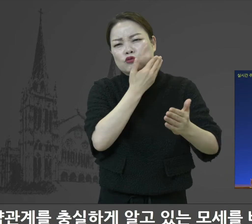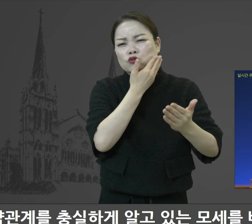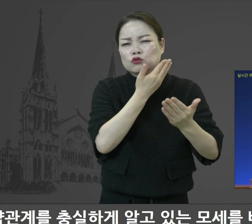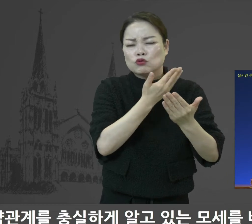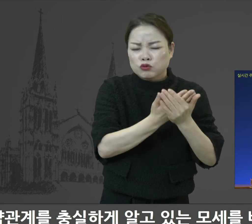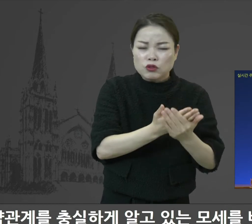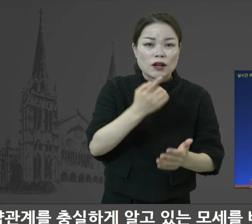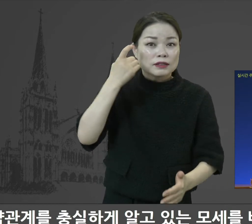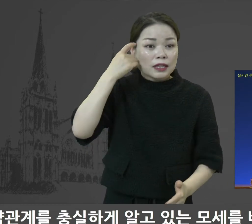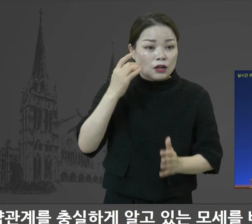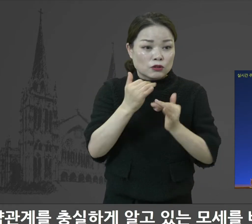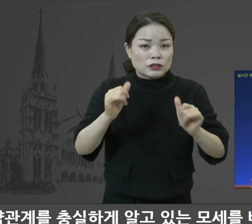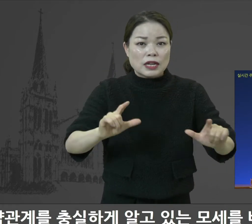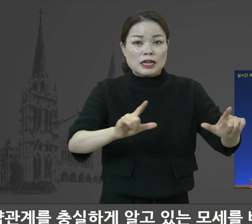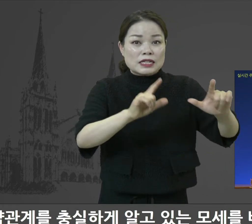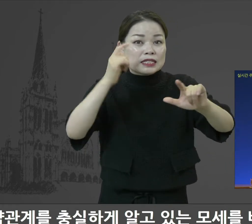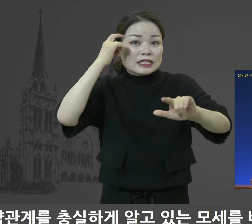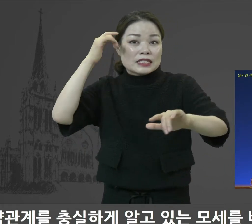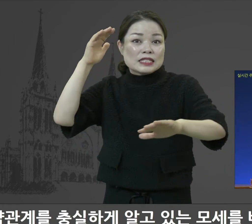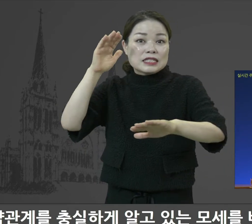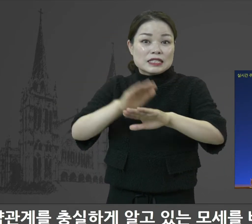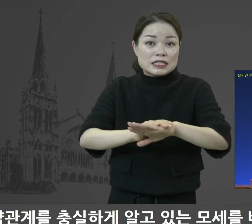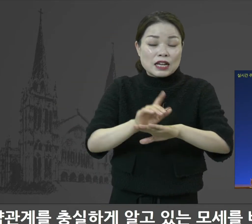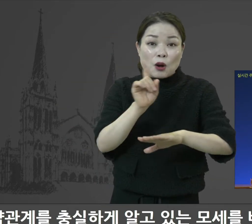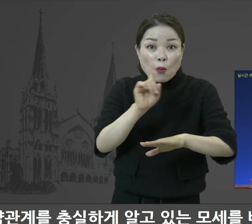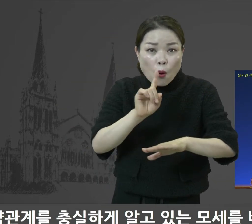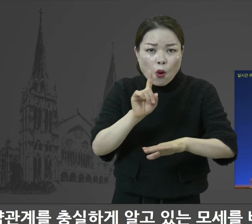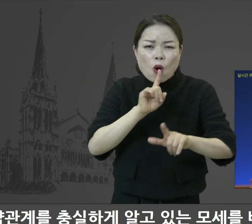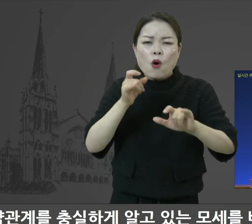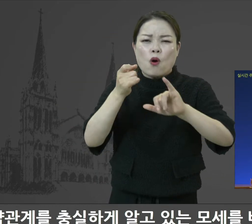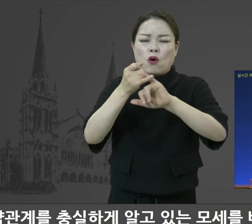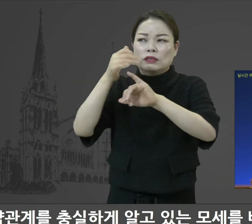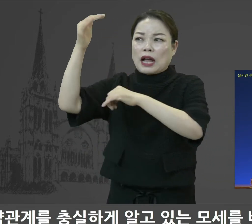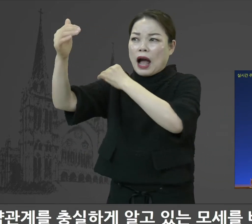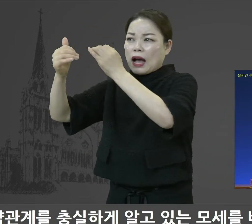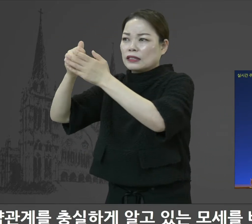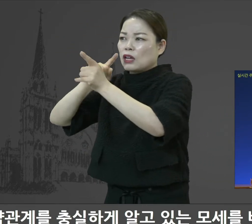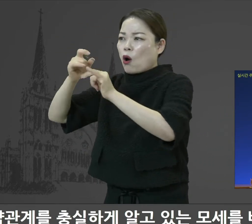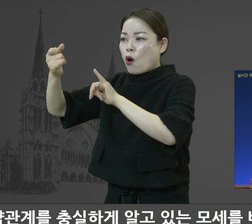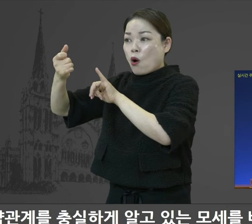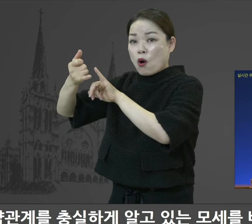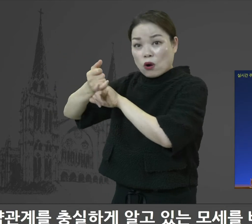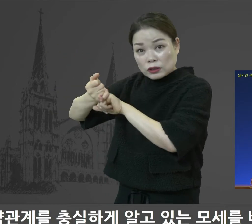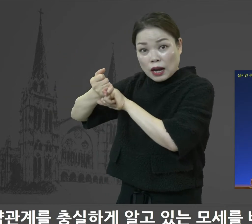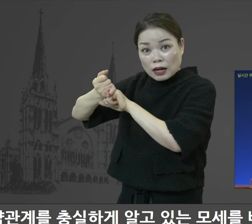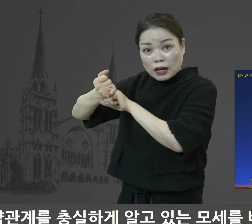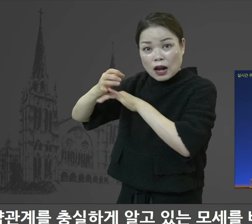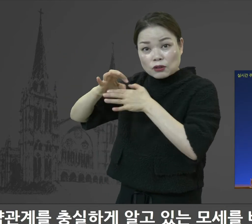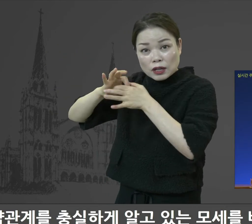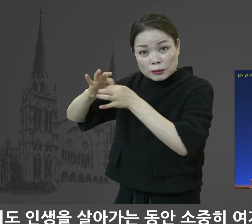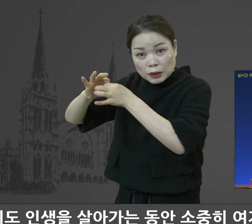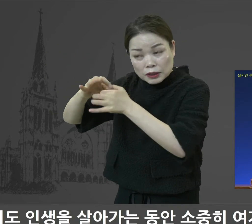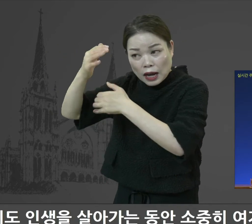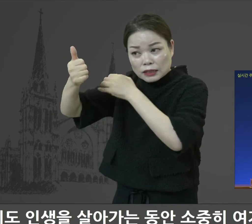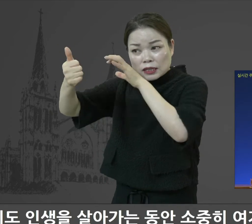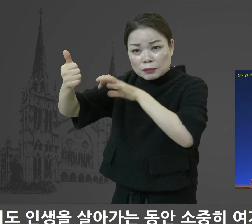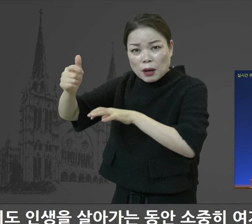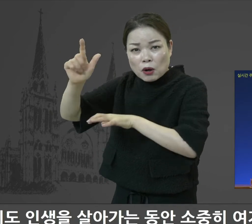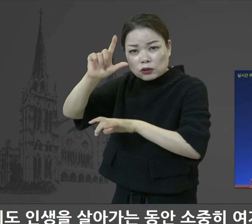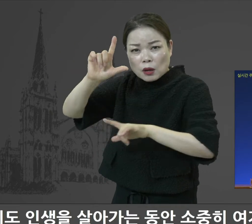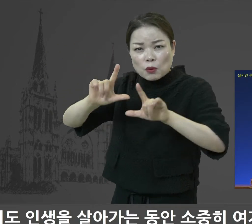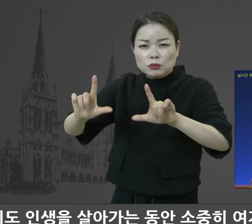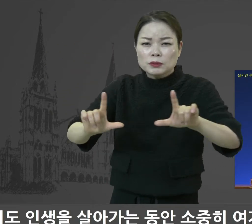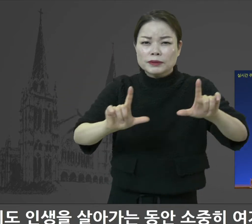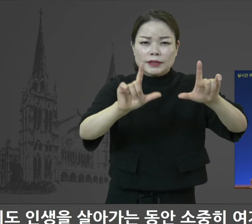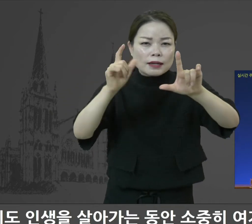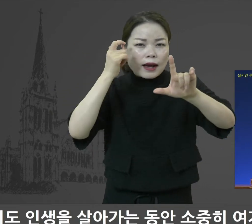여겨야 될 우리 인생의 지혜 중에 하나가 언약 관계. 언약 관계를 맺은 사람은 어떤 사람이며 하나님 앞에 어떤 모습으로 서